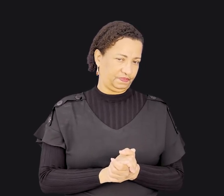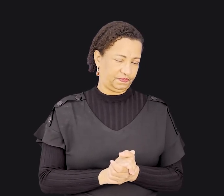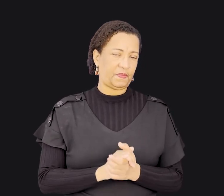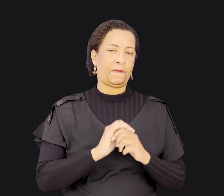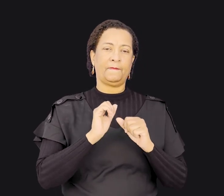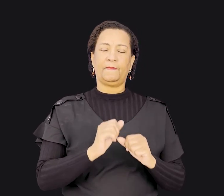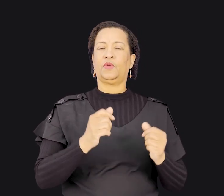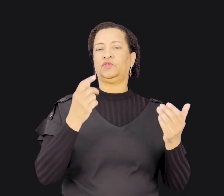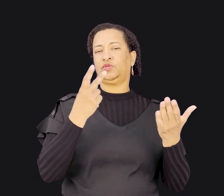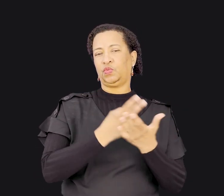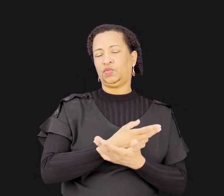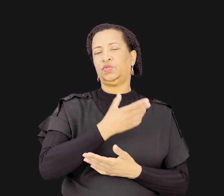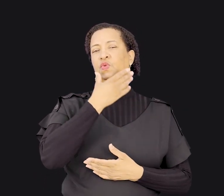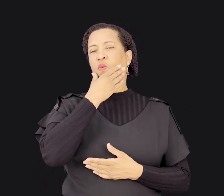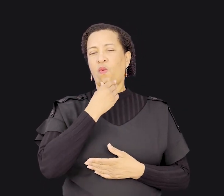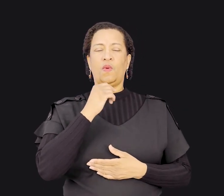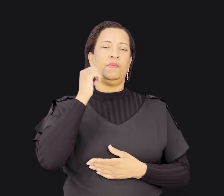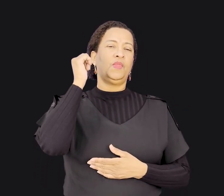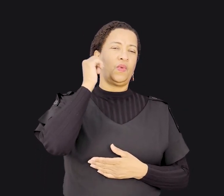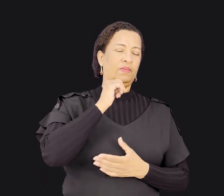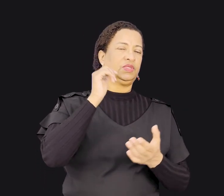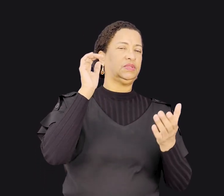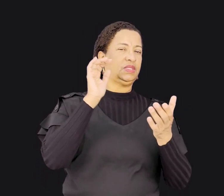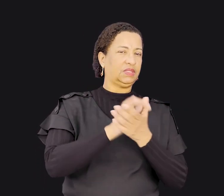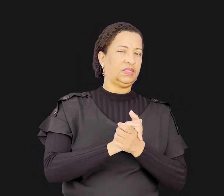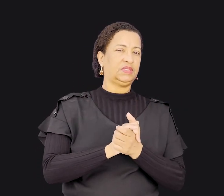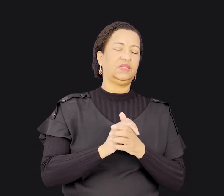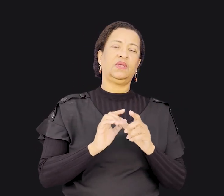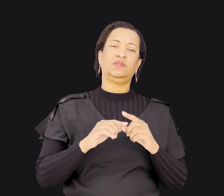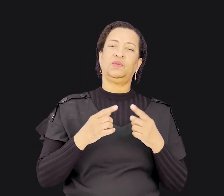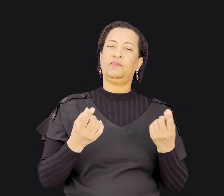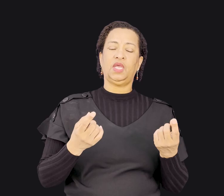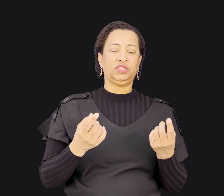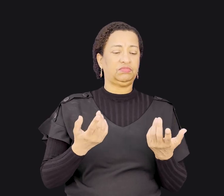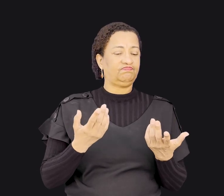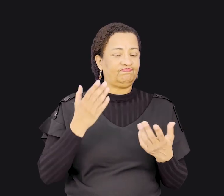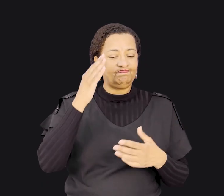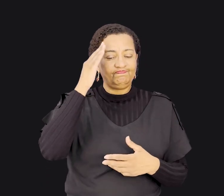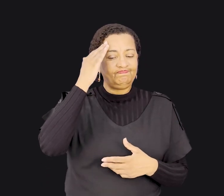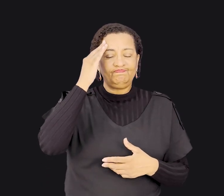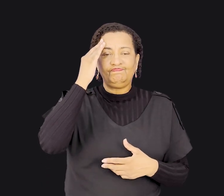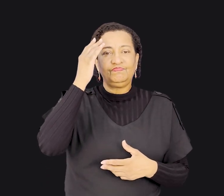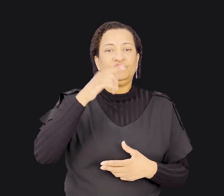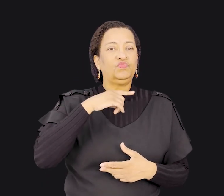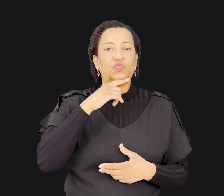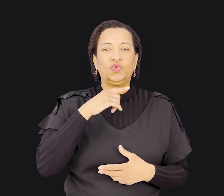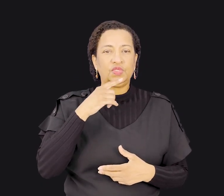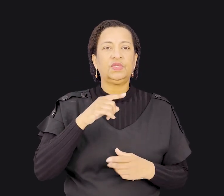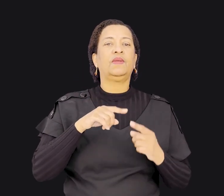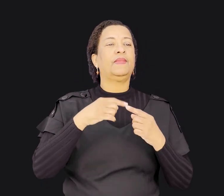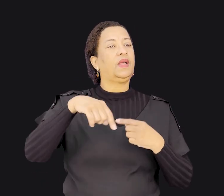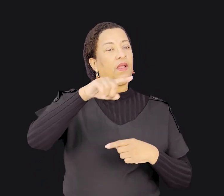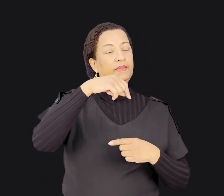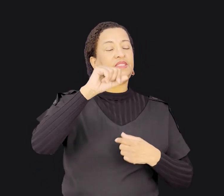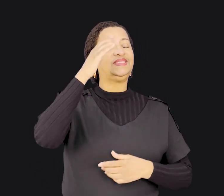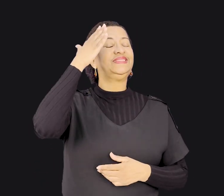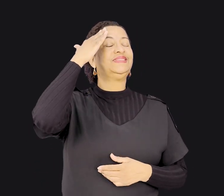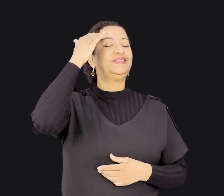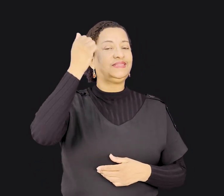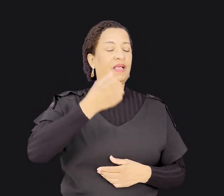Pode acontecer de um homem e uma mulher estarem casados, mas de não se entenderem. Sejam sábios no convívio